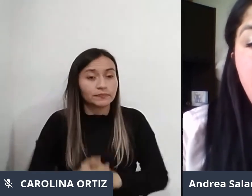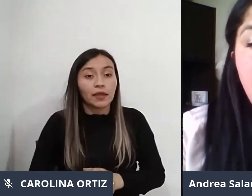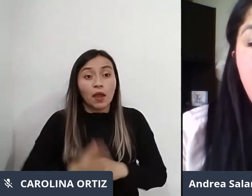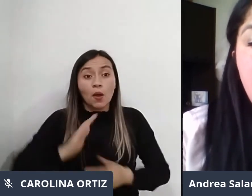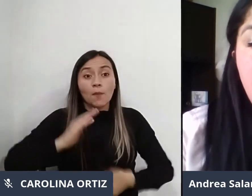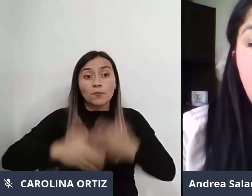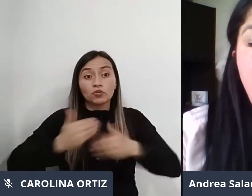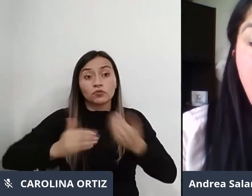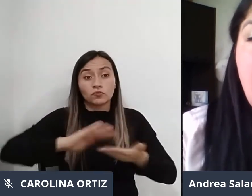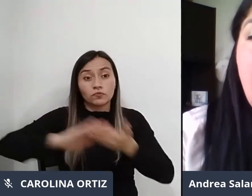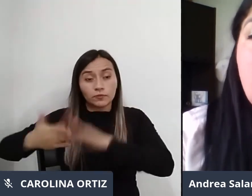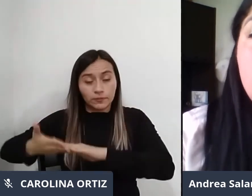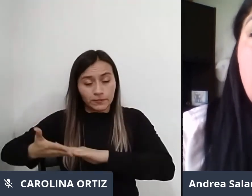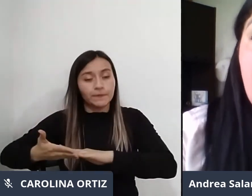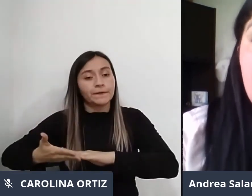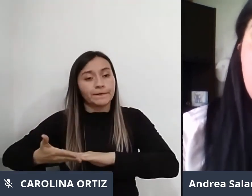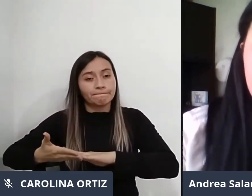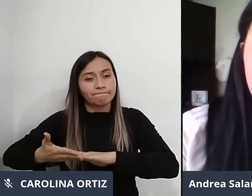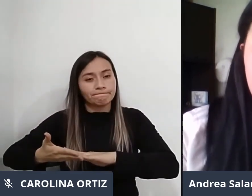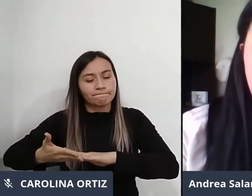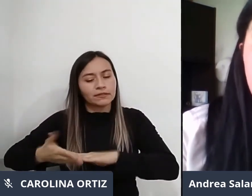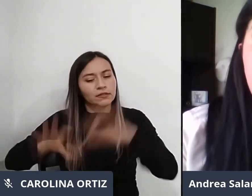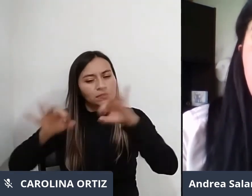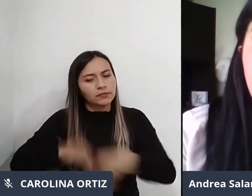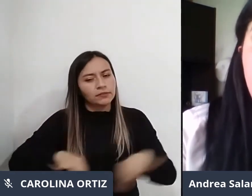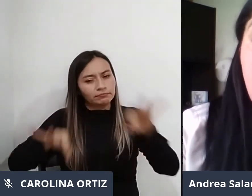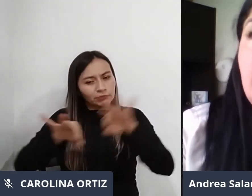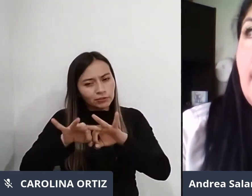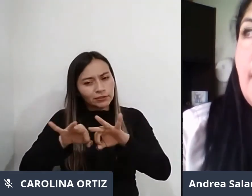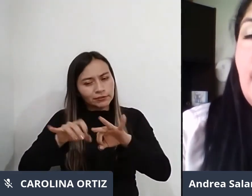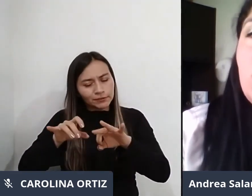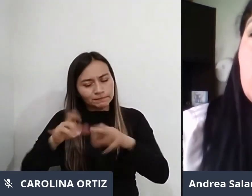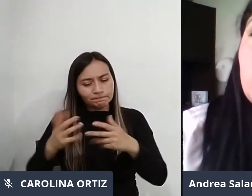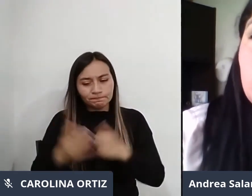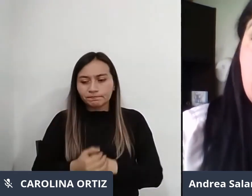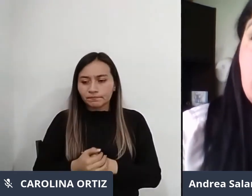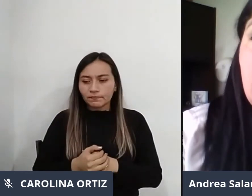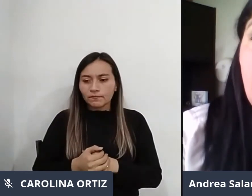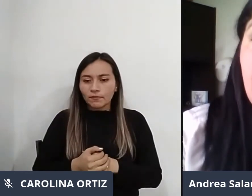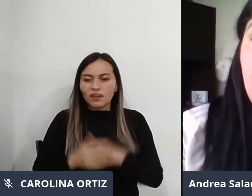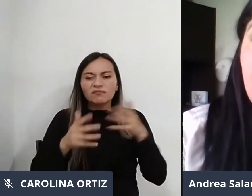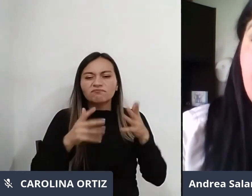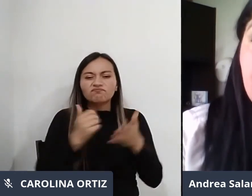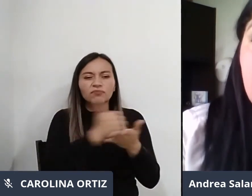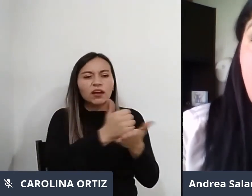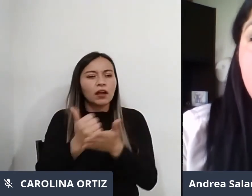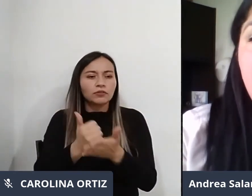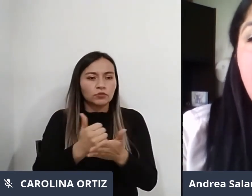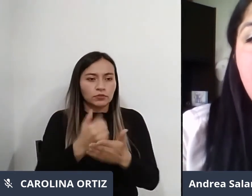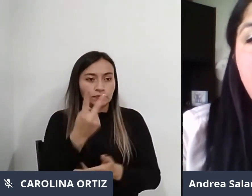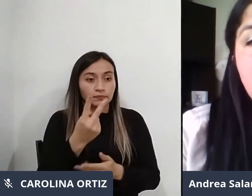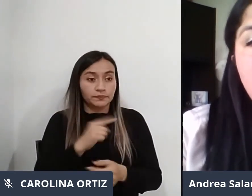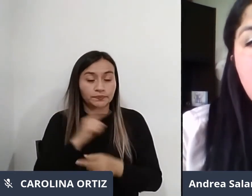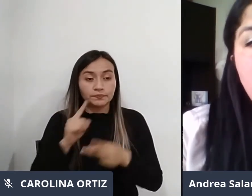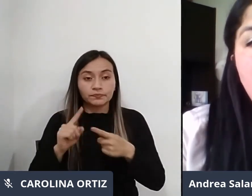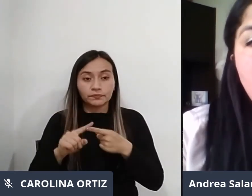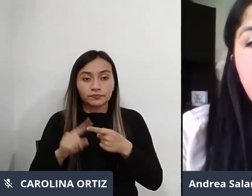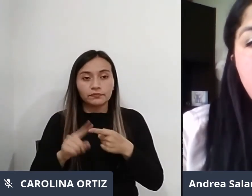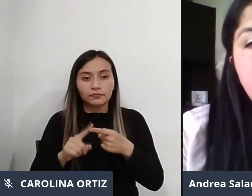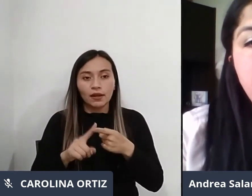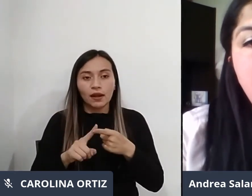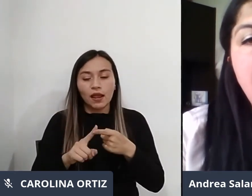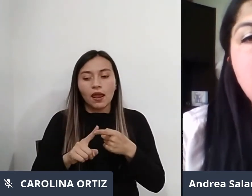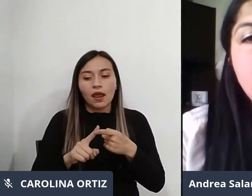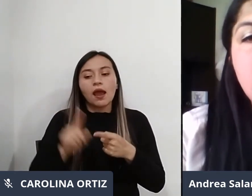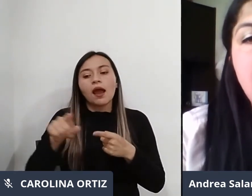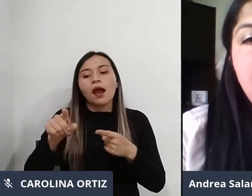que entrar a ayudar, ¿cierto? Dos cosas. La primera, ayudar en la reflexión sobre